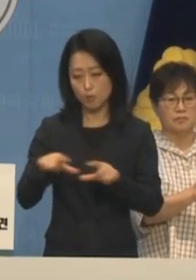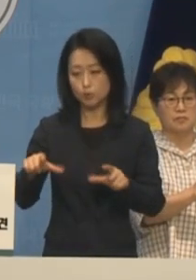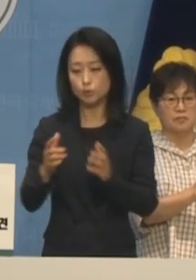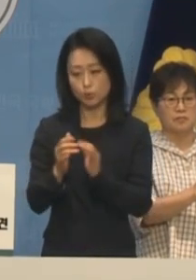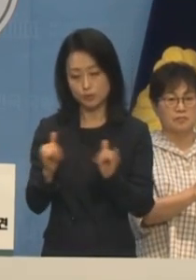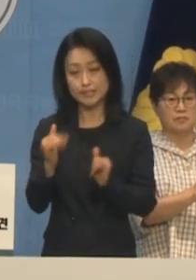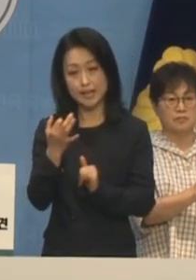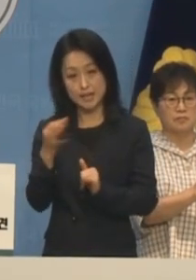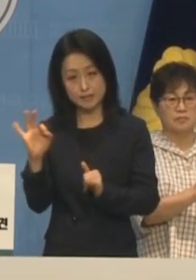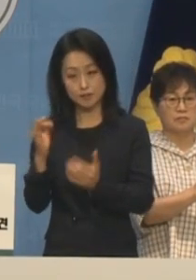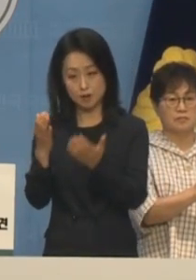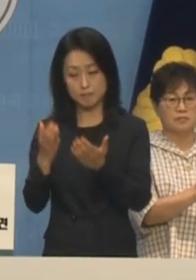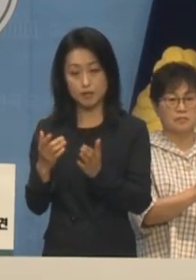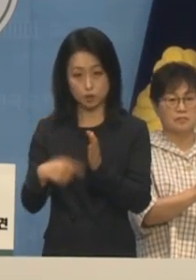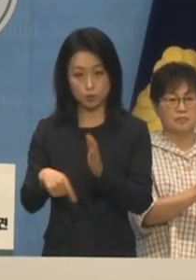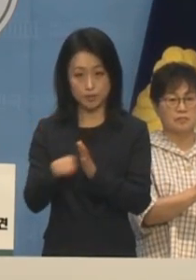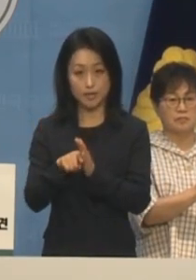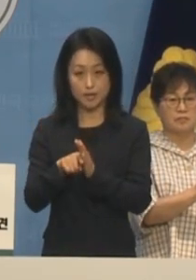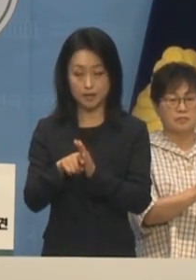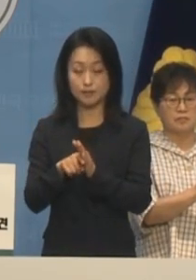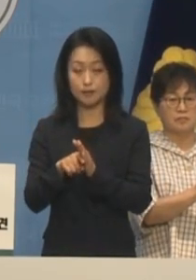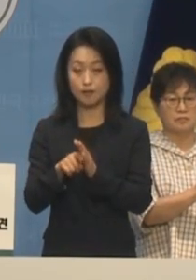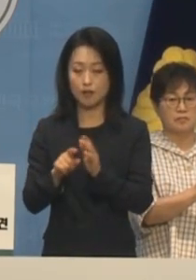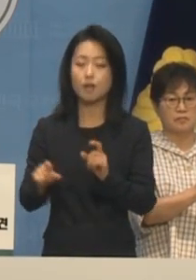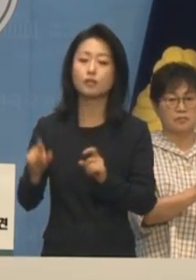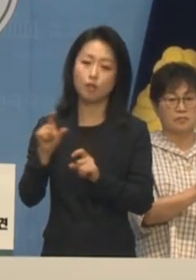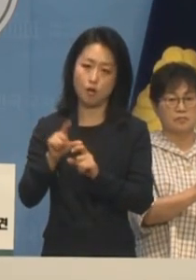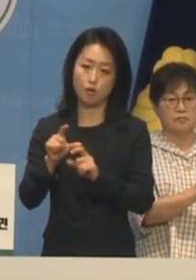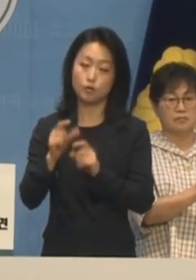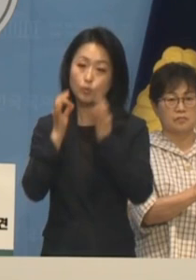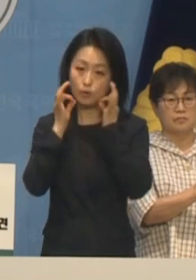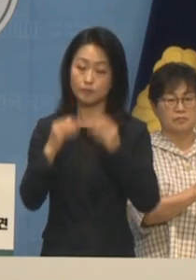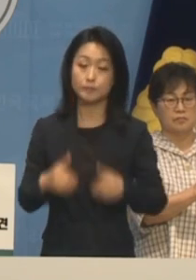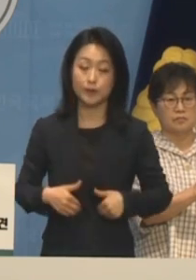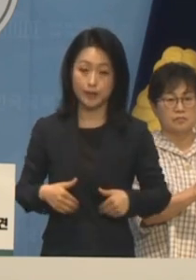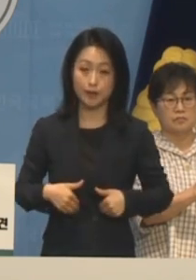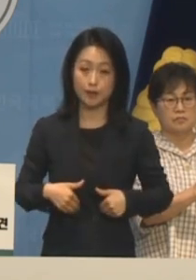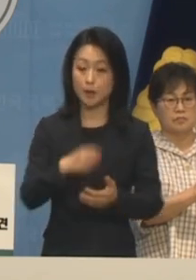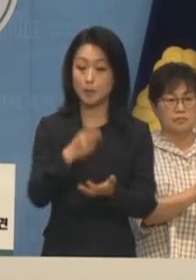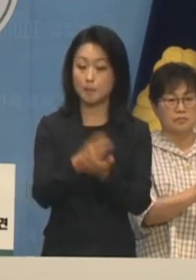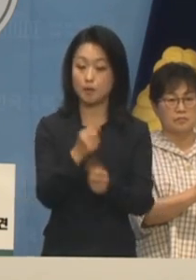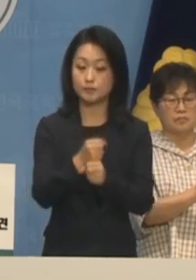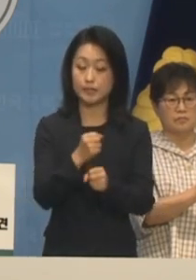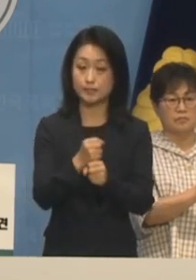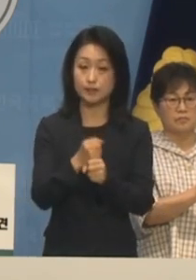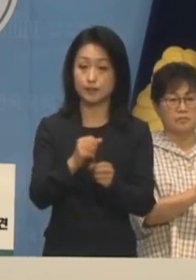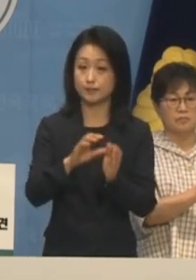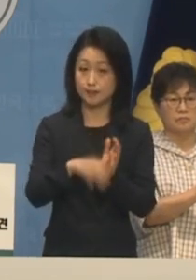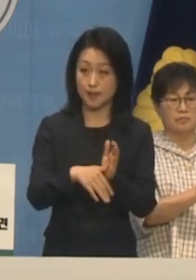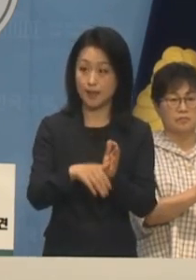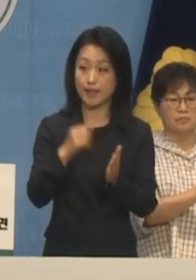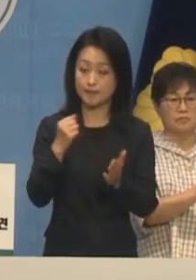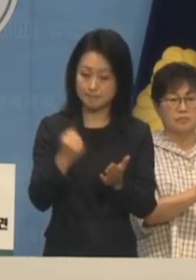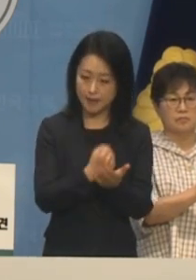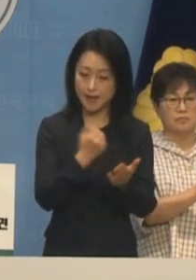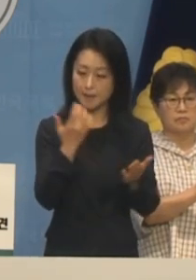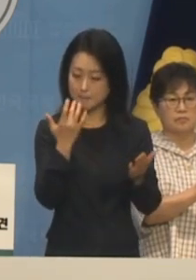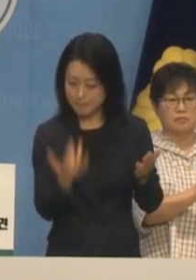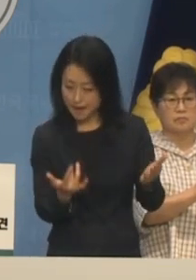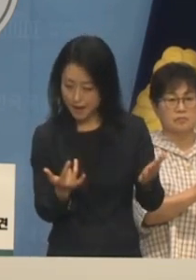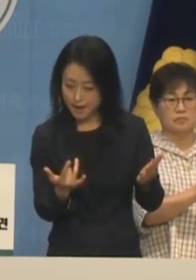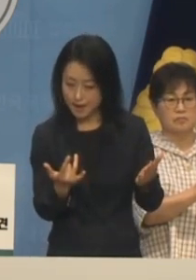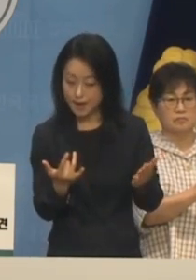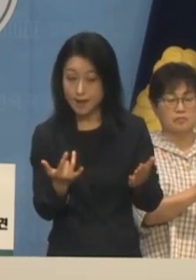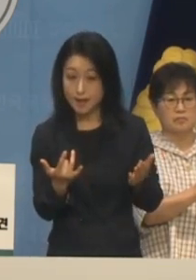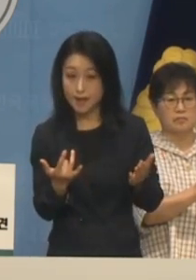위해서는 아직 가야 할 길이 많이 남아 있습니다. 법 제정 과정에서 아쉽게 빠졌던 내용을